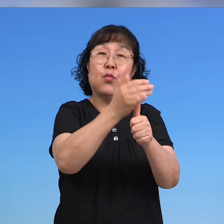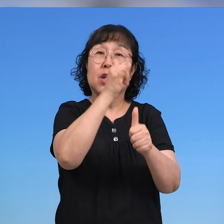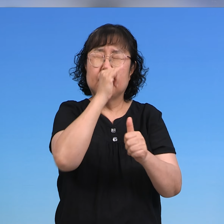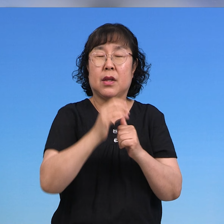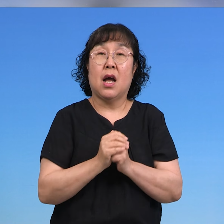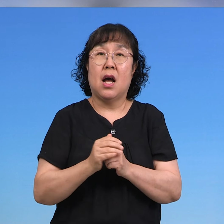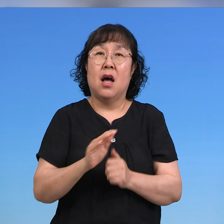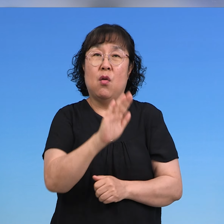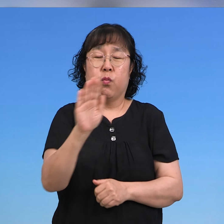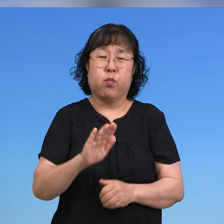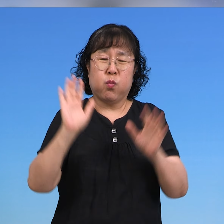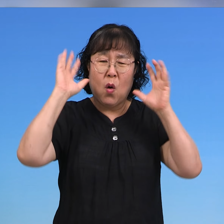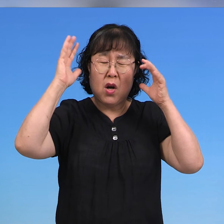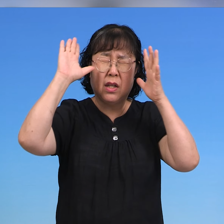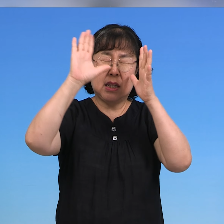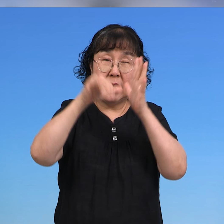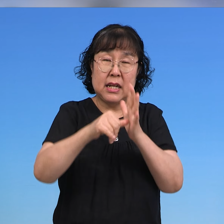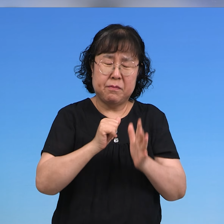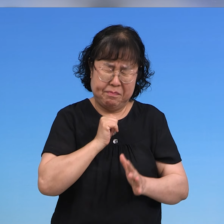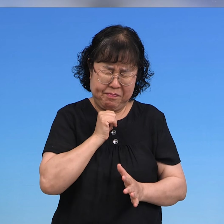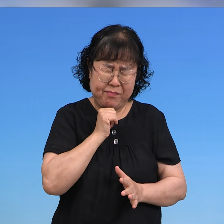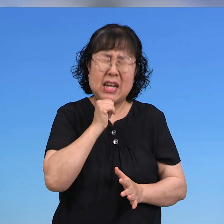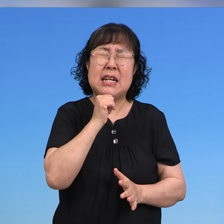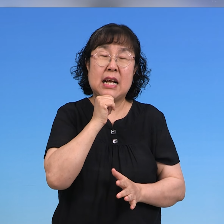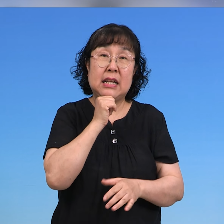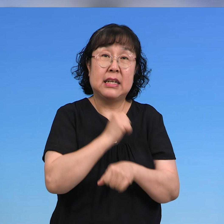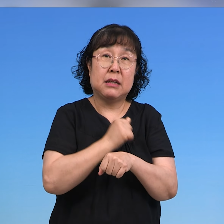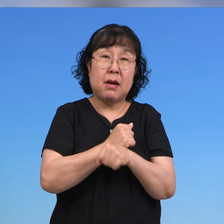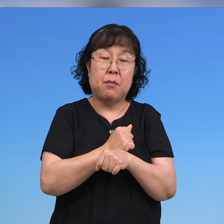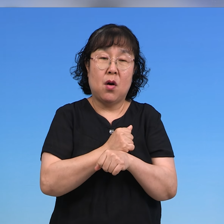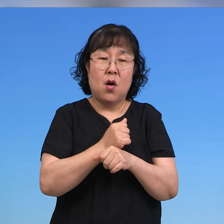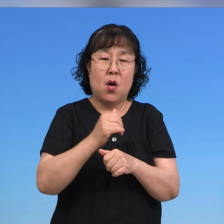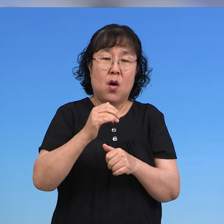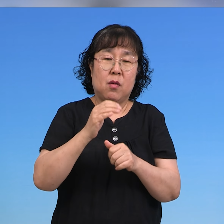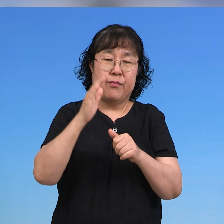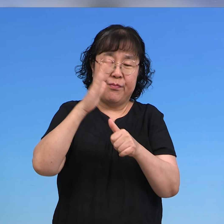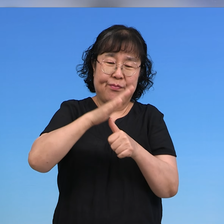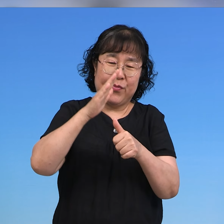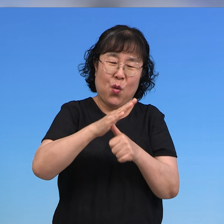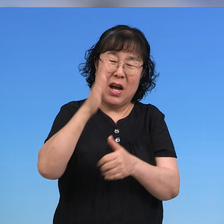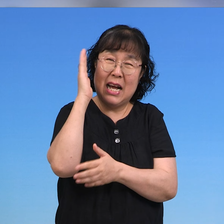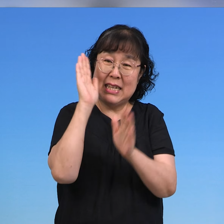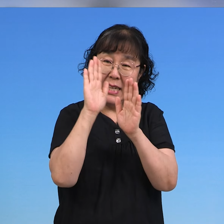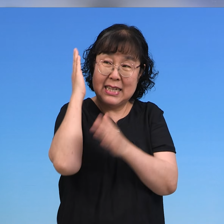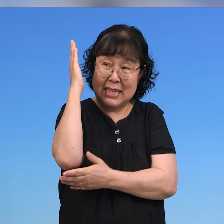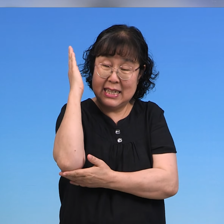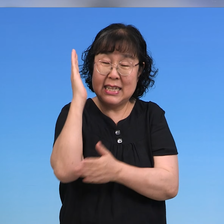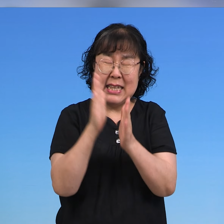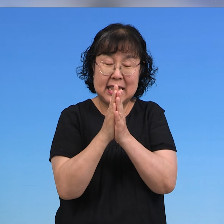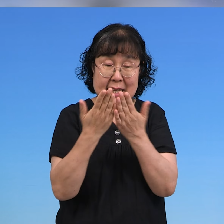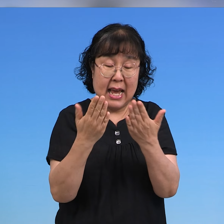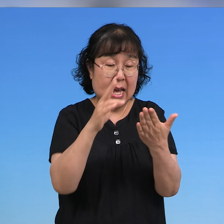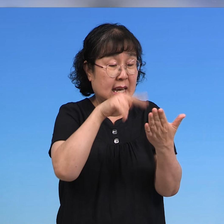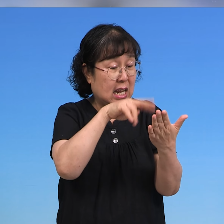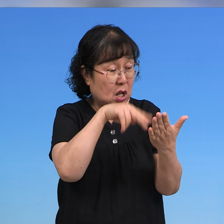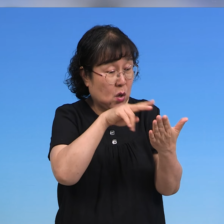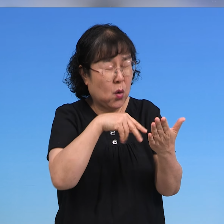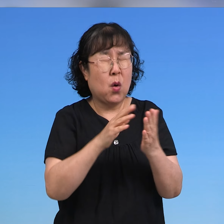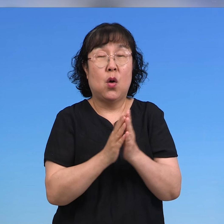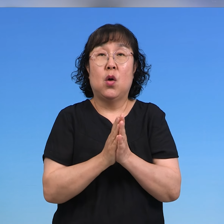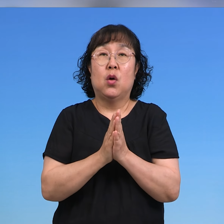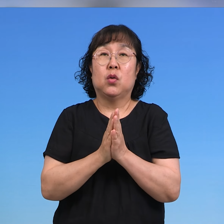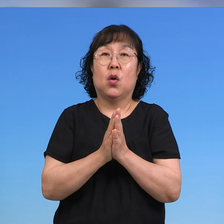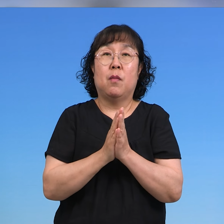그런 동화책 같은 것도 뭐 저는 가난하니까 이제 과외로 그 중고 그 서점에 가가지고 이제